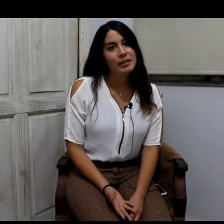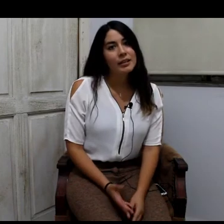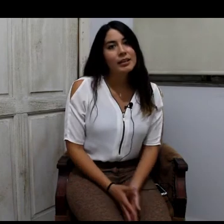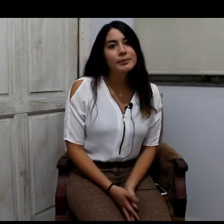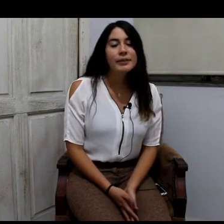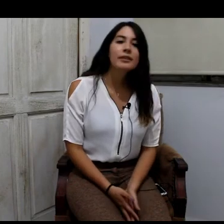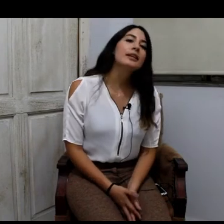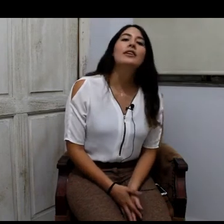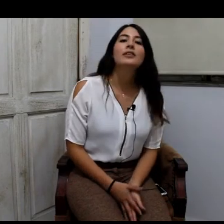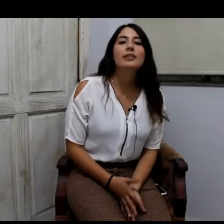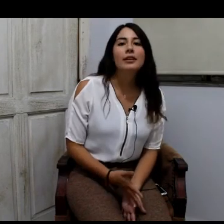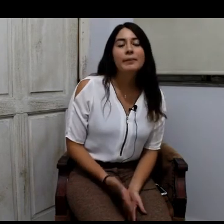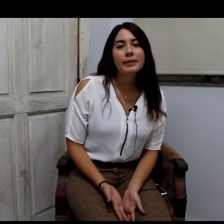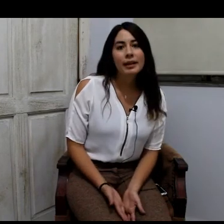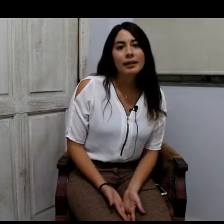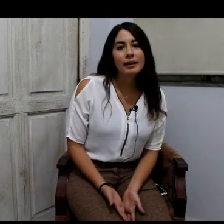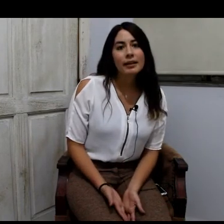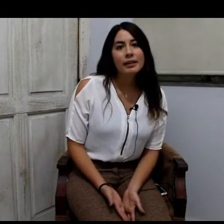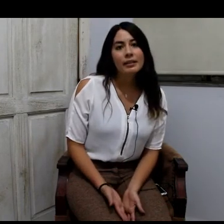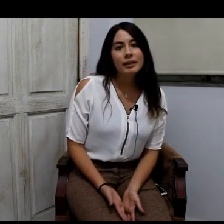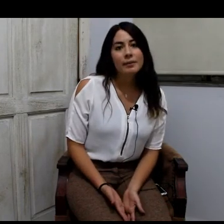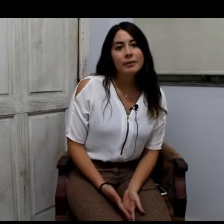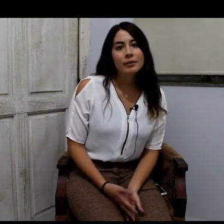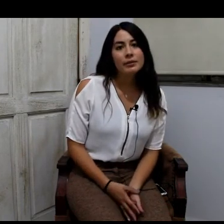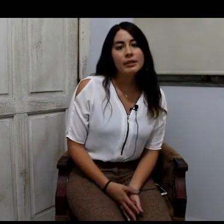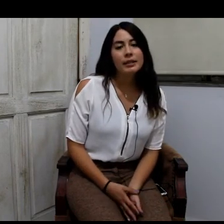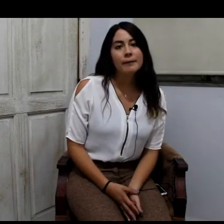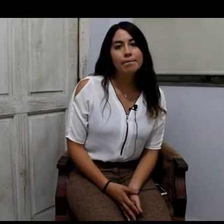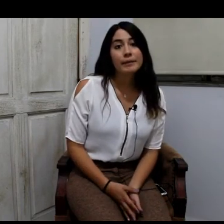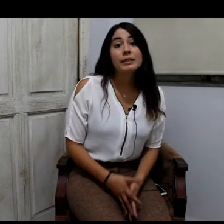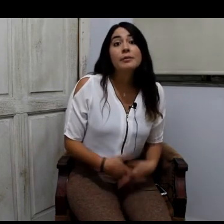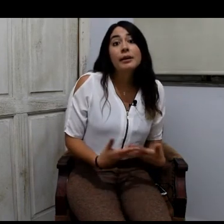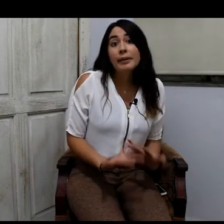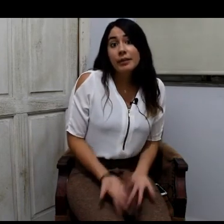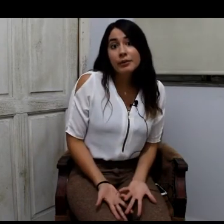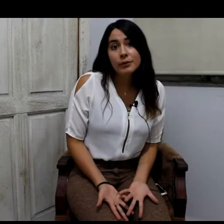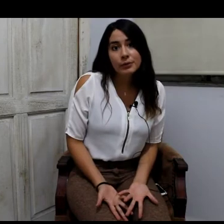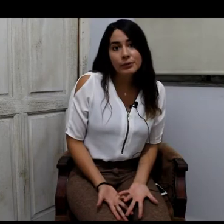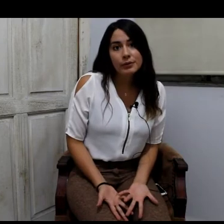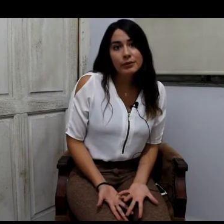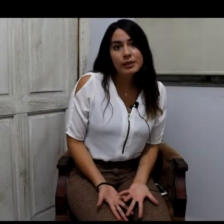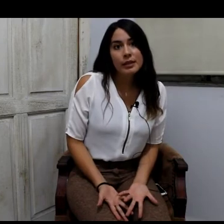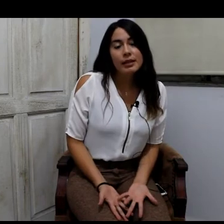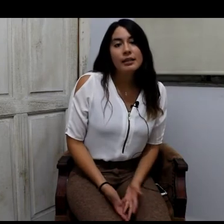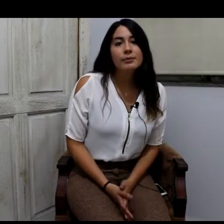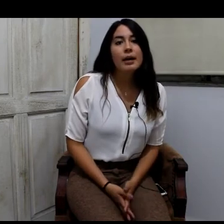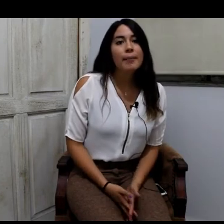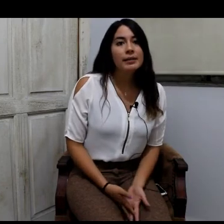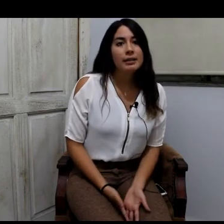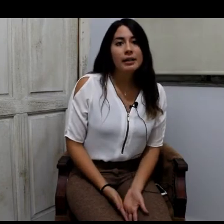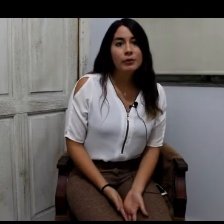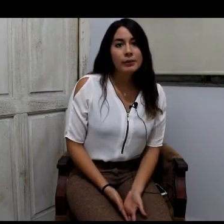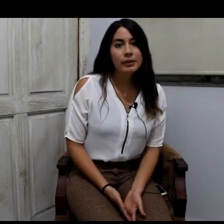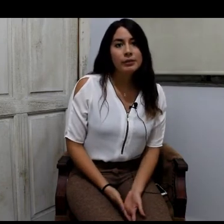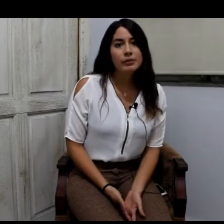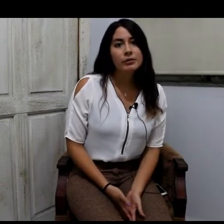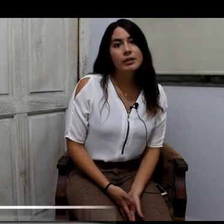Es por ello que yo los quiero invitar, tenemos, estamos abriendo cursos, les voy a pasar el número en donde ustedes